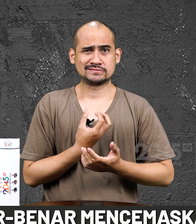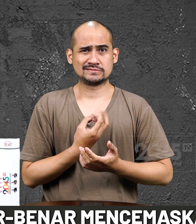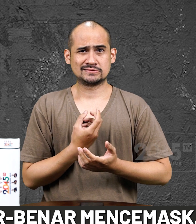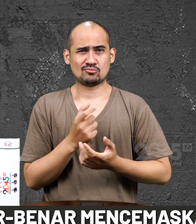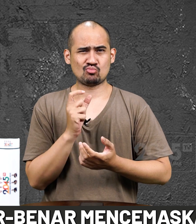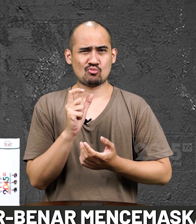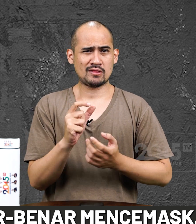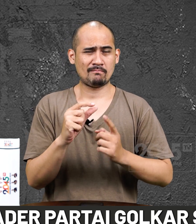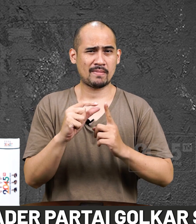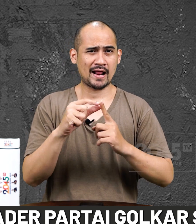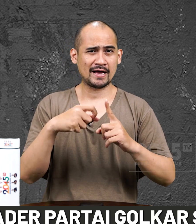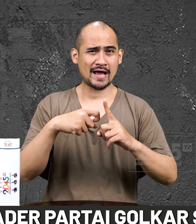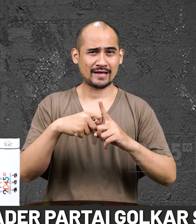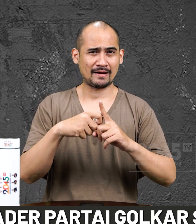sendiri.